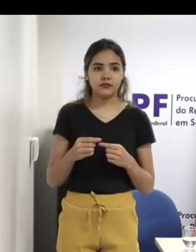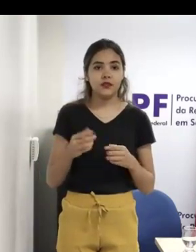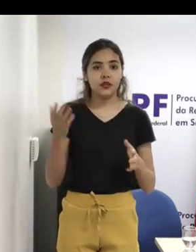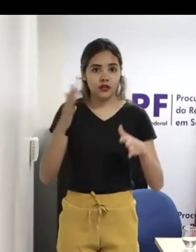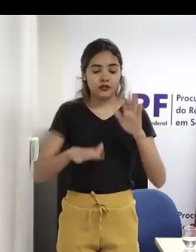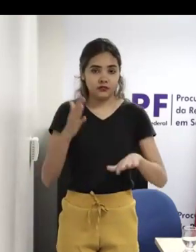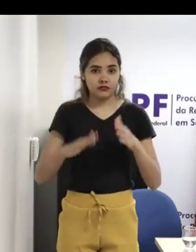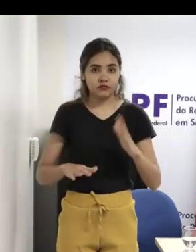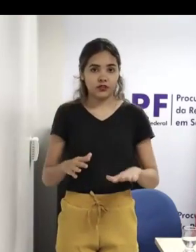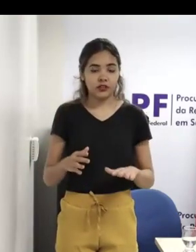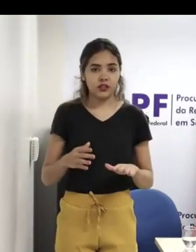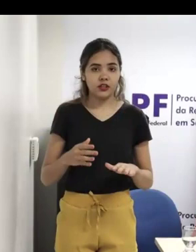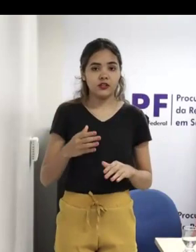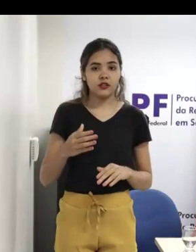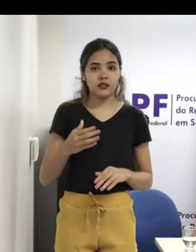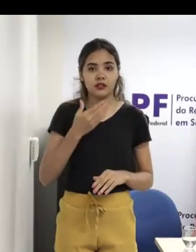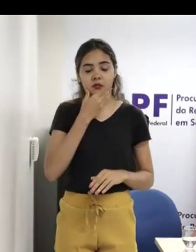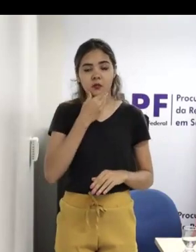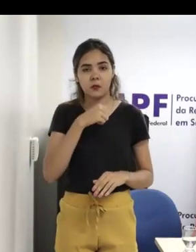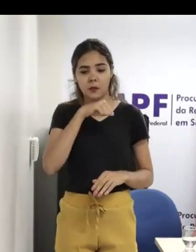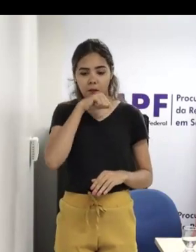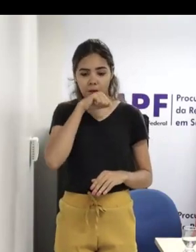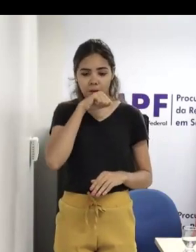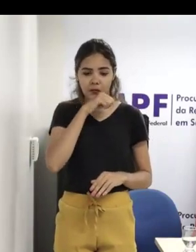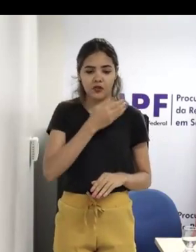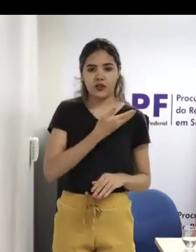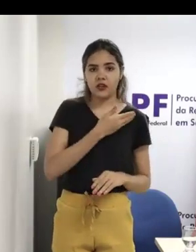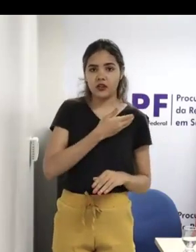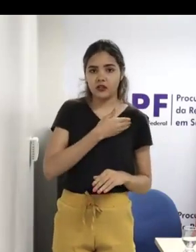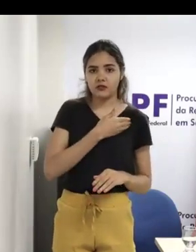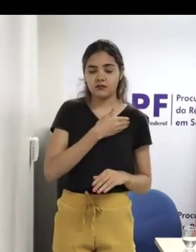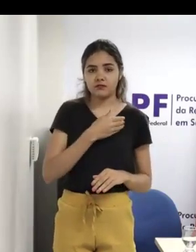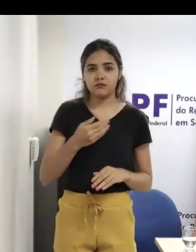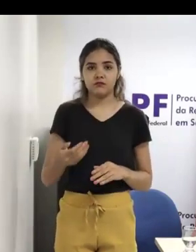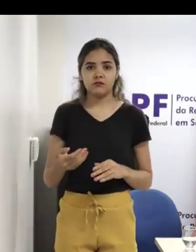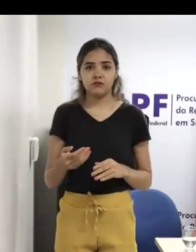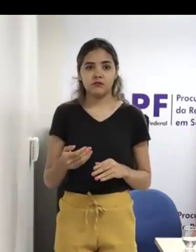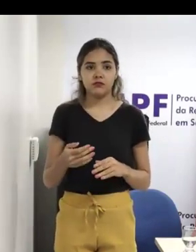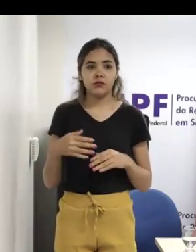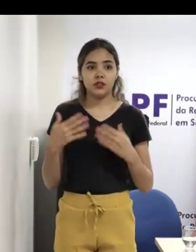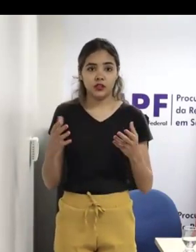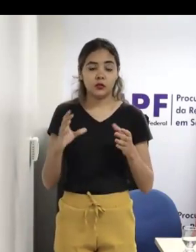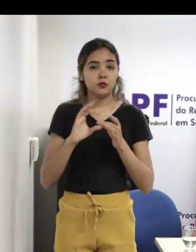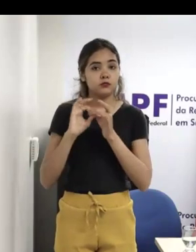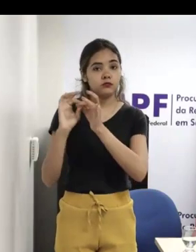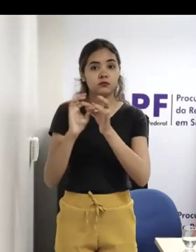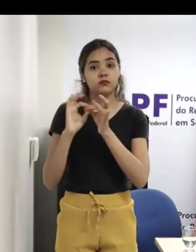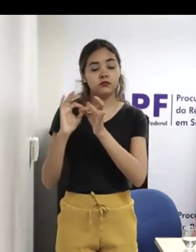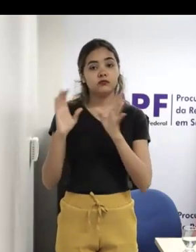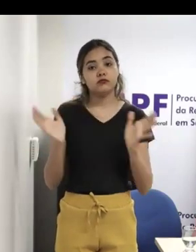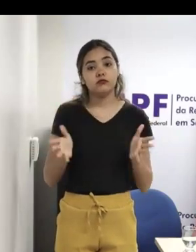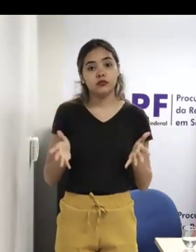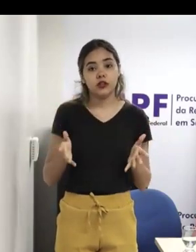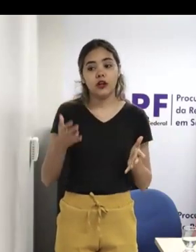padrasto né então geralmente a criança eh ela olha essa pessoa num lugar de cuidador de uma